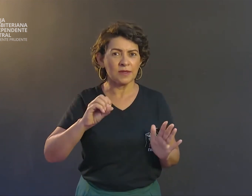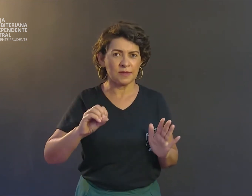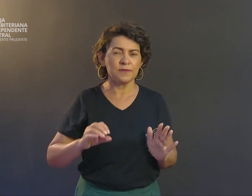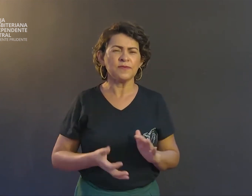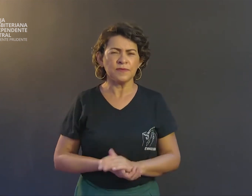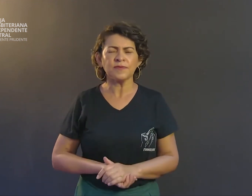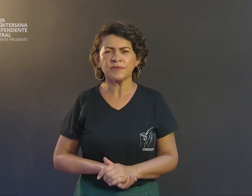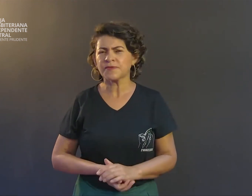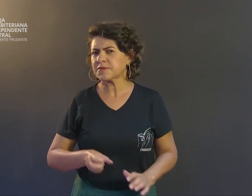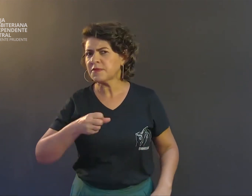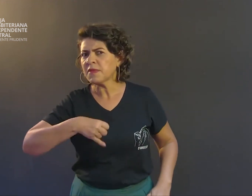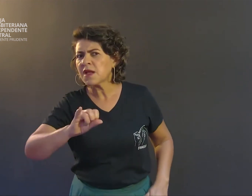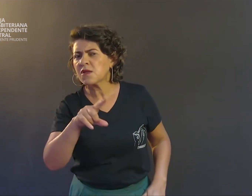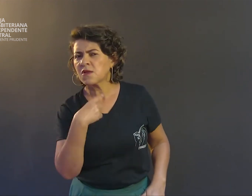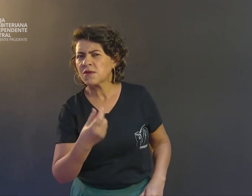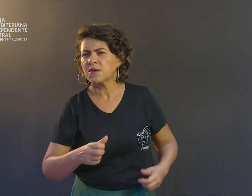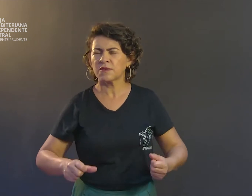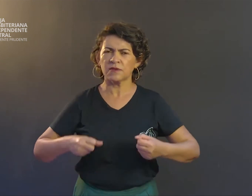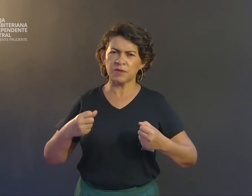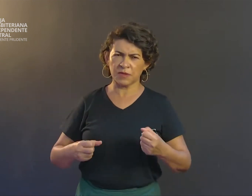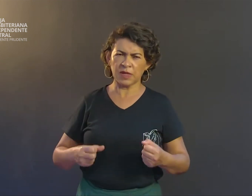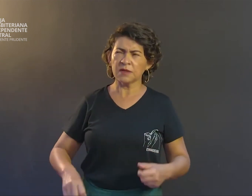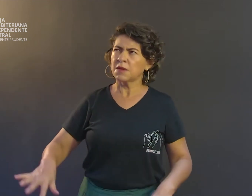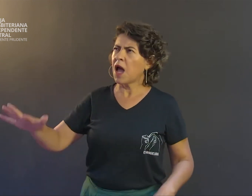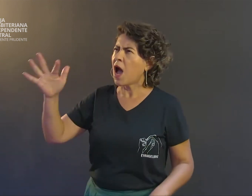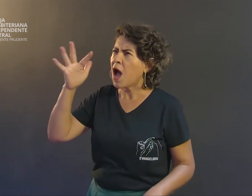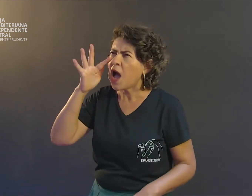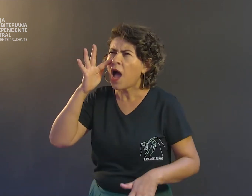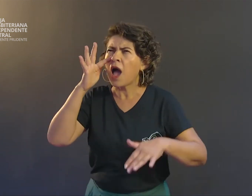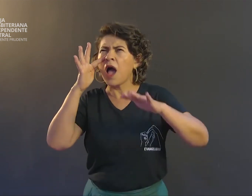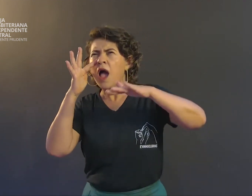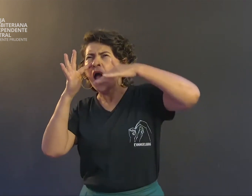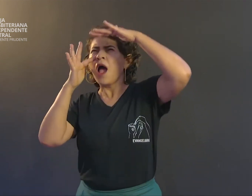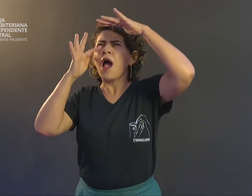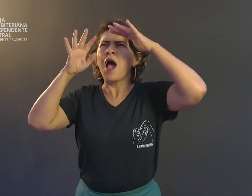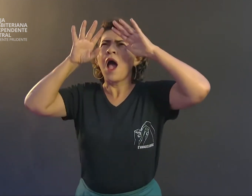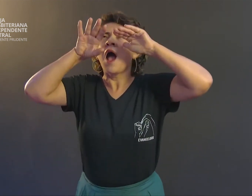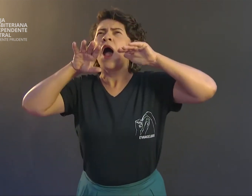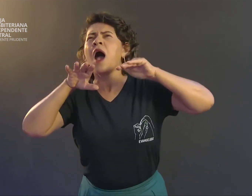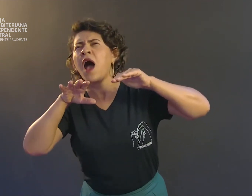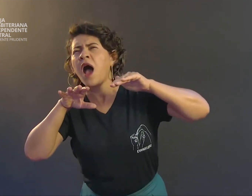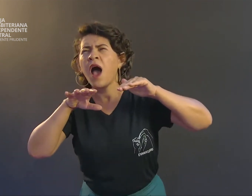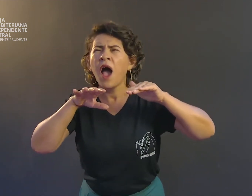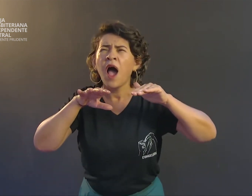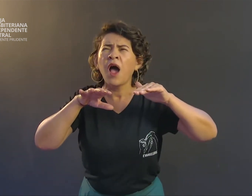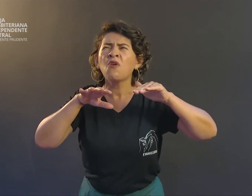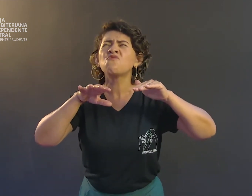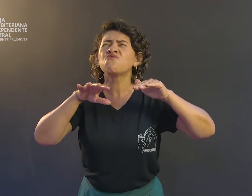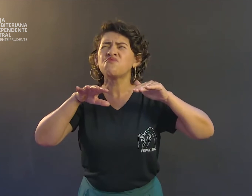Se pudéssemos ter um rápido vislumbre do que acontece no mundo espiritual e como nossas orações são